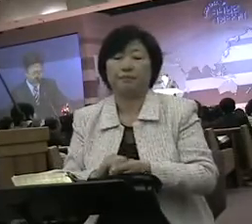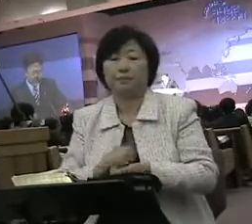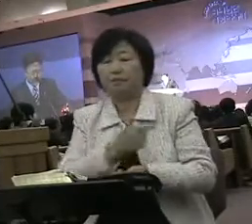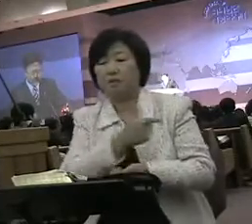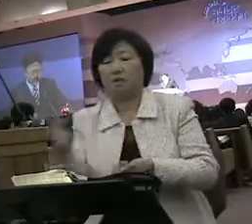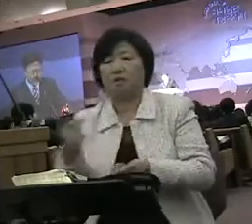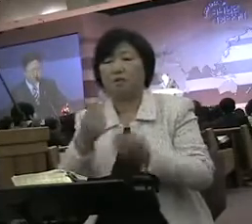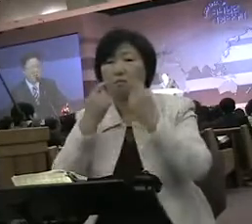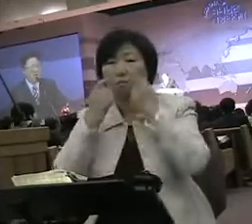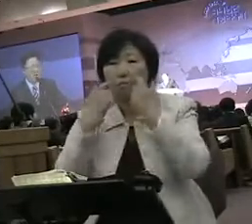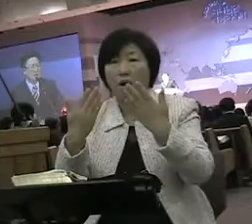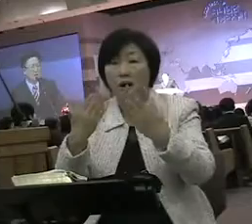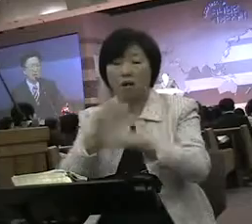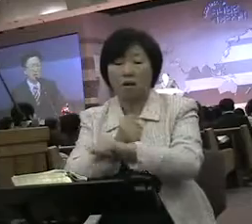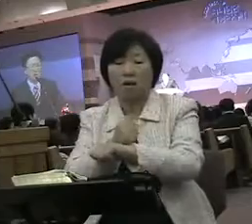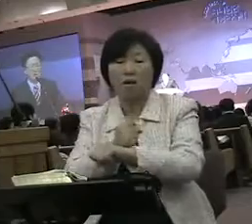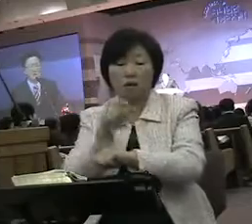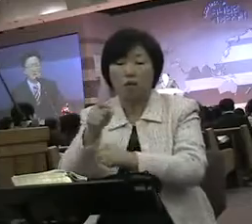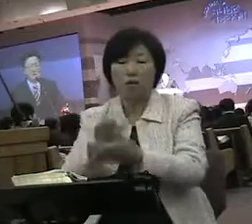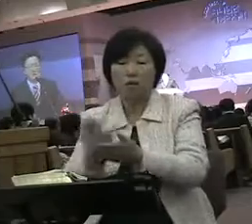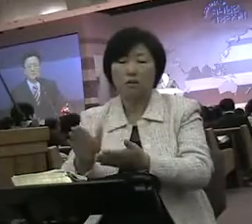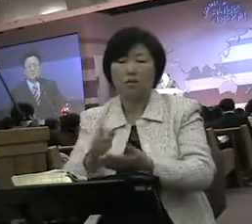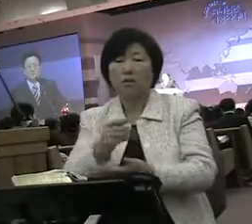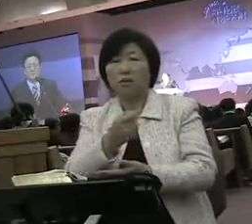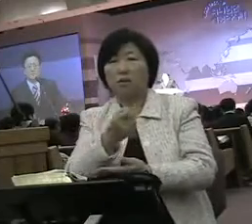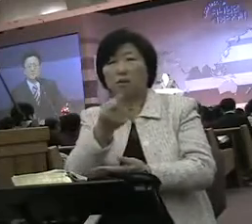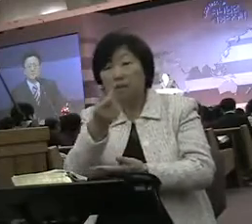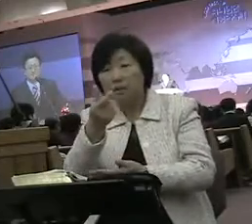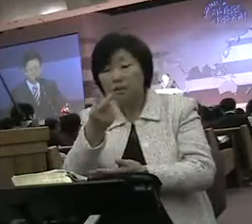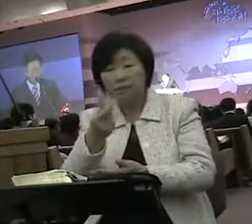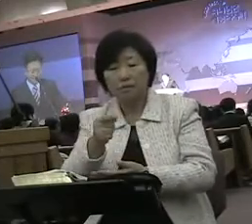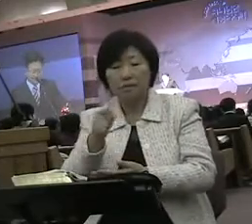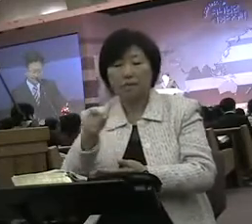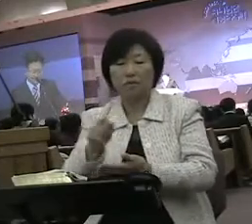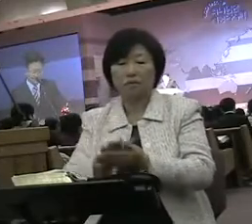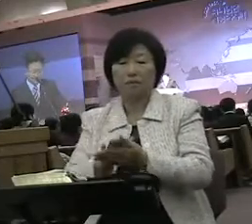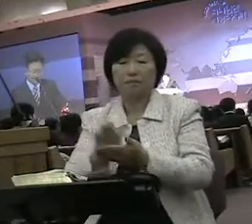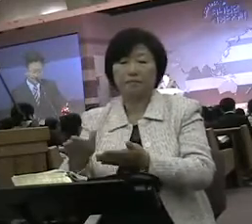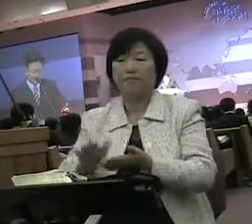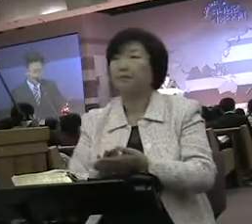너무 분명하다는 것입니다. 너무 좁다는 거예요.